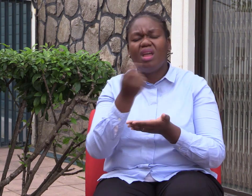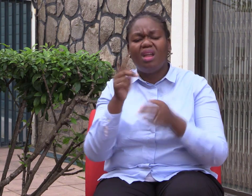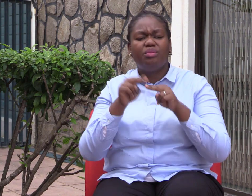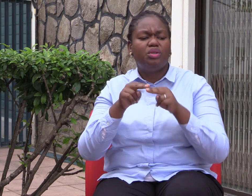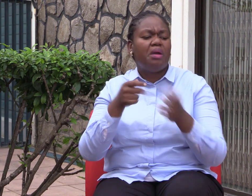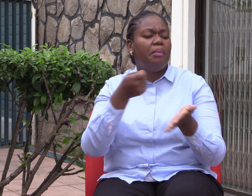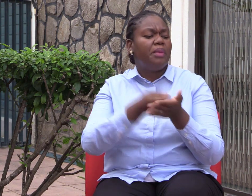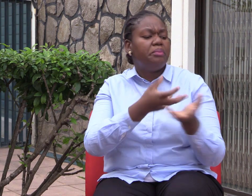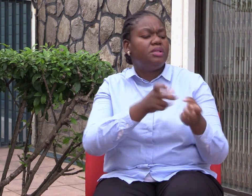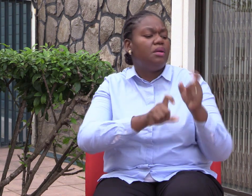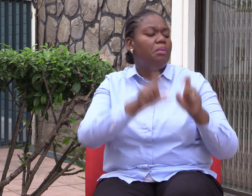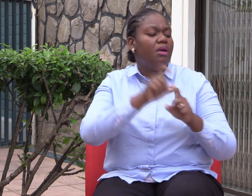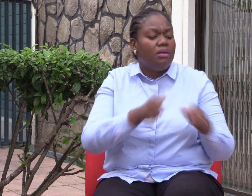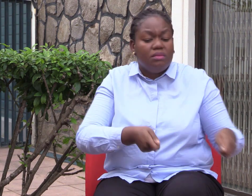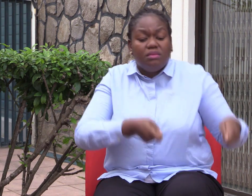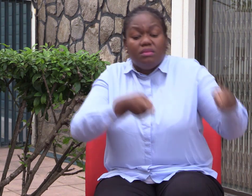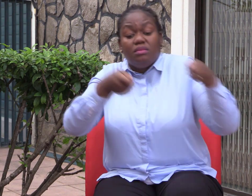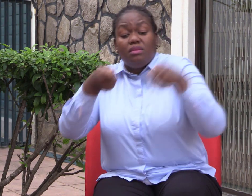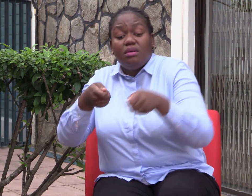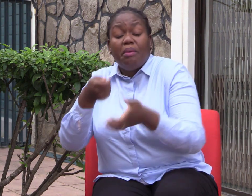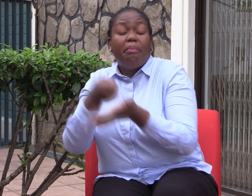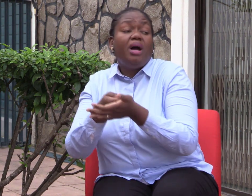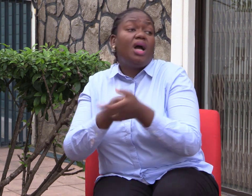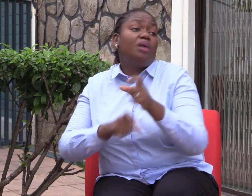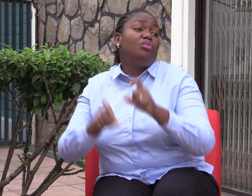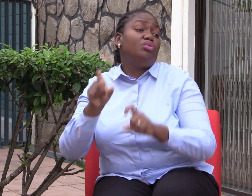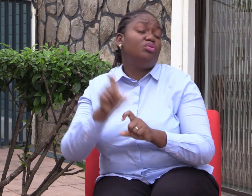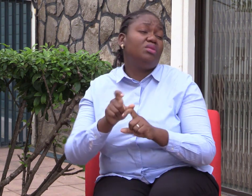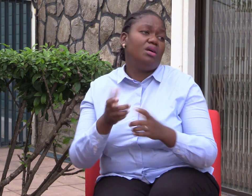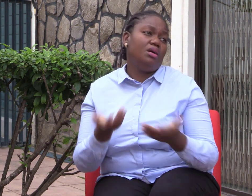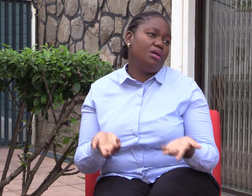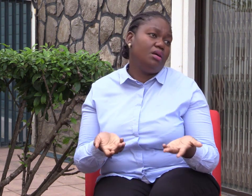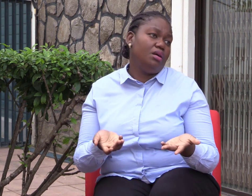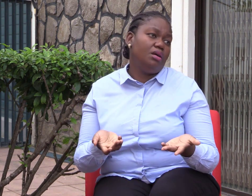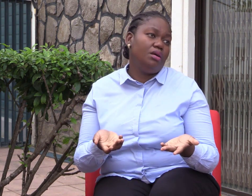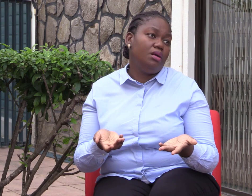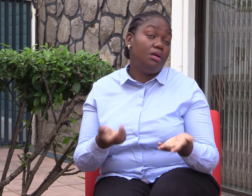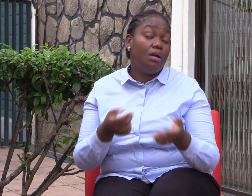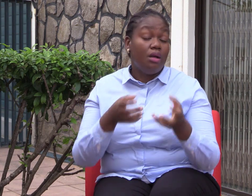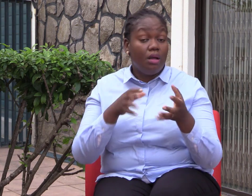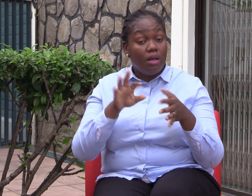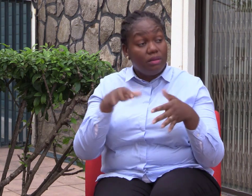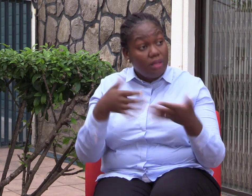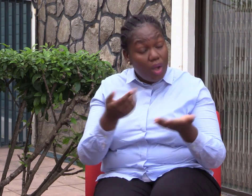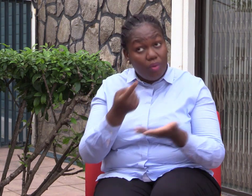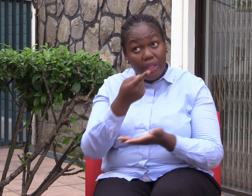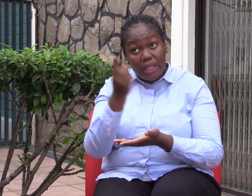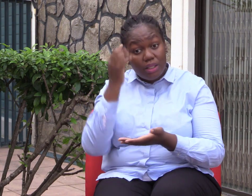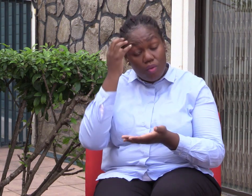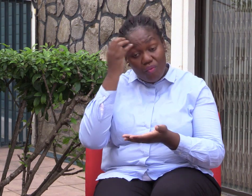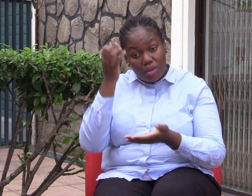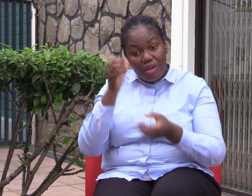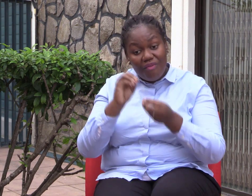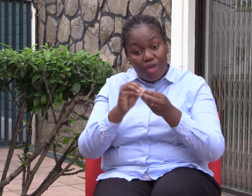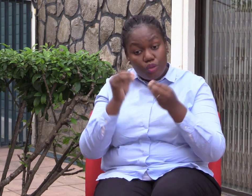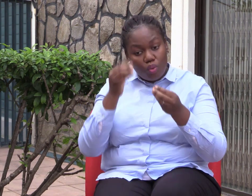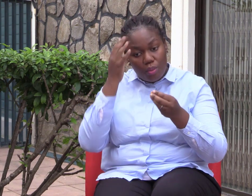do acesso, porque estamos lá com alguém que usa uma carinha de roda, precisa de pagar duas